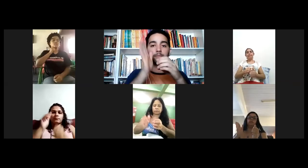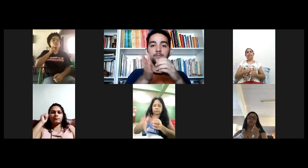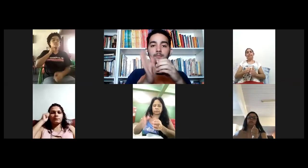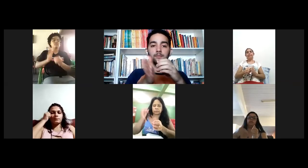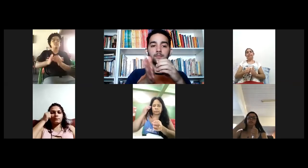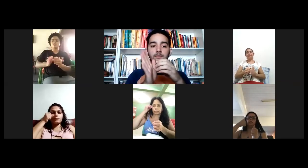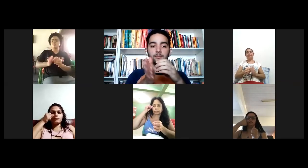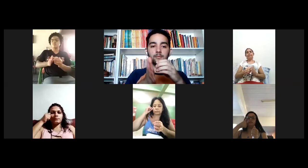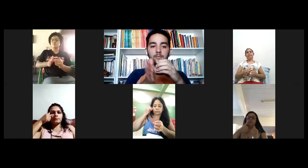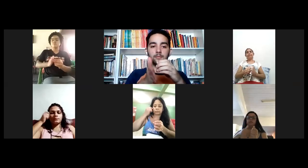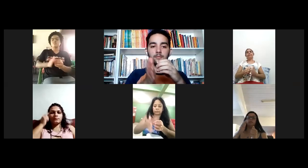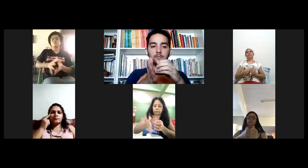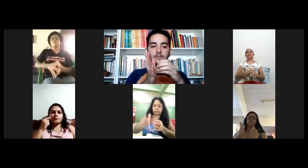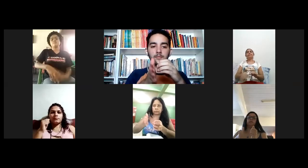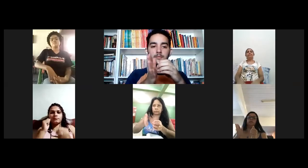Cebola.